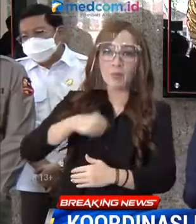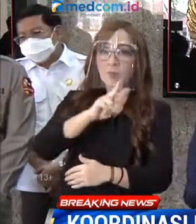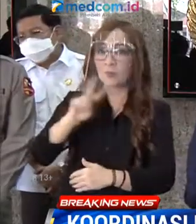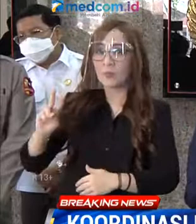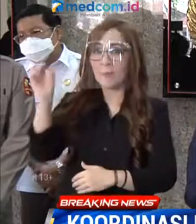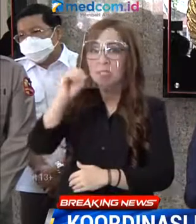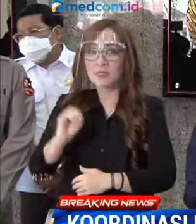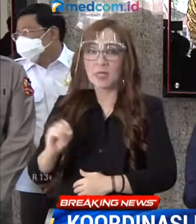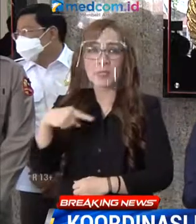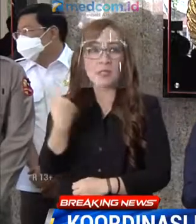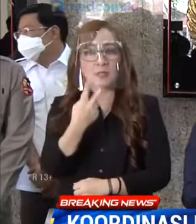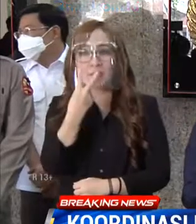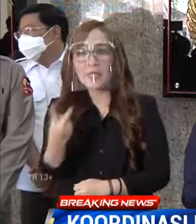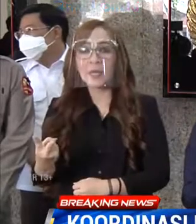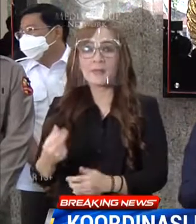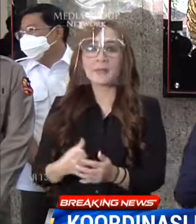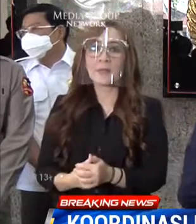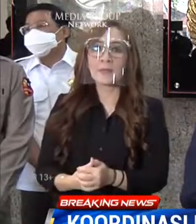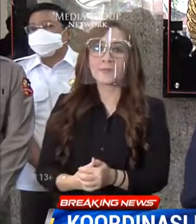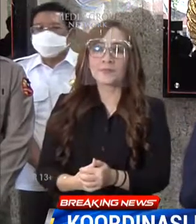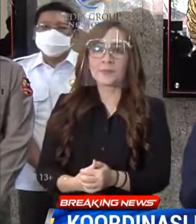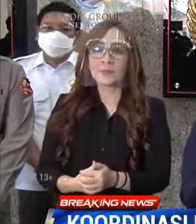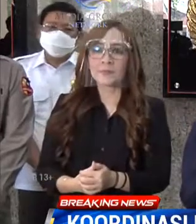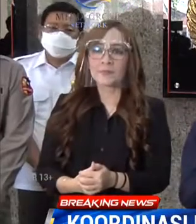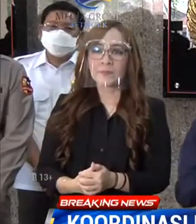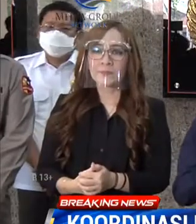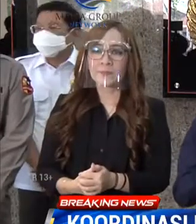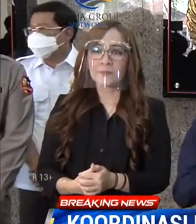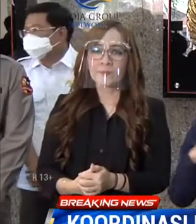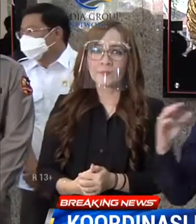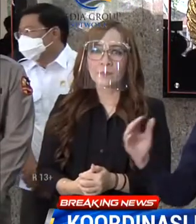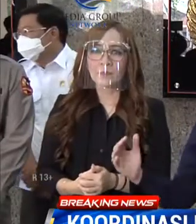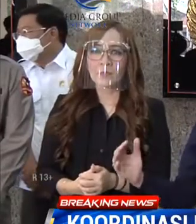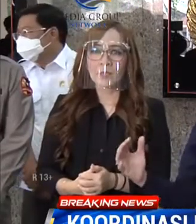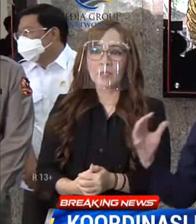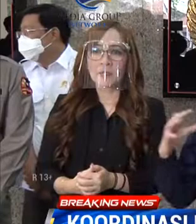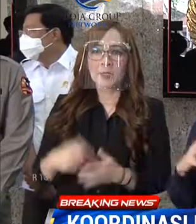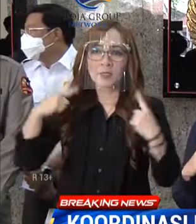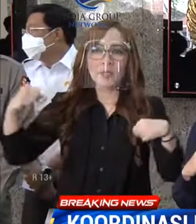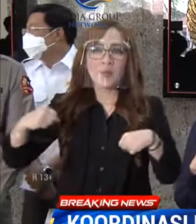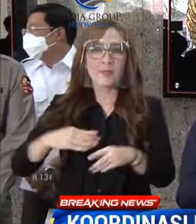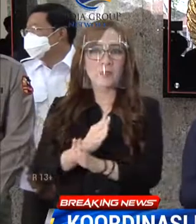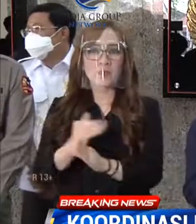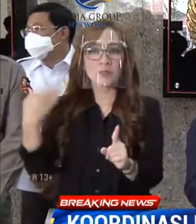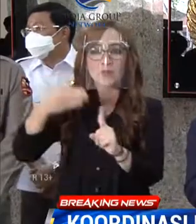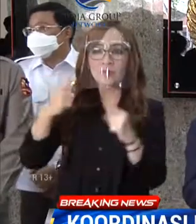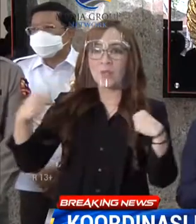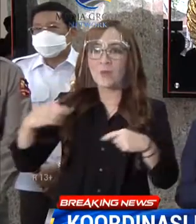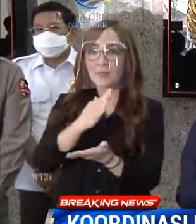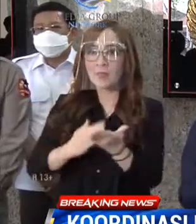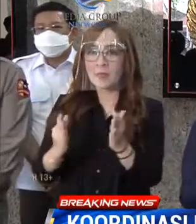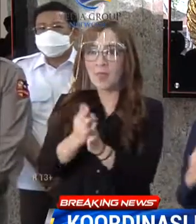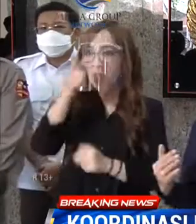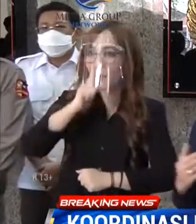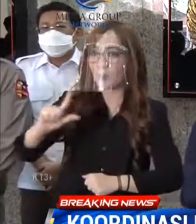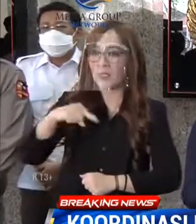melihat pergerakan dari pemudik ini adalah dari Jabodetabek dan Banten, juga Jawa Timur ke arah Jawa Tengah dan ke arah Lampung. Sehingga